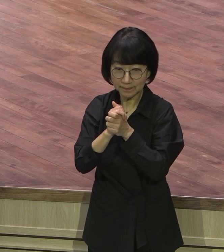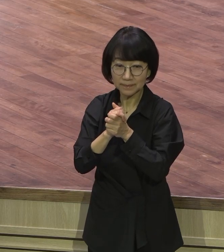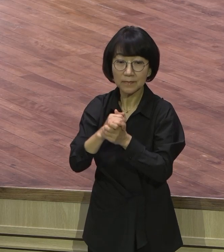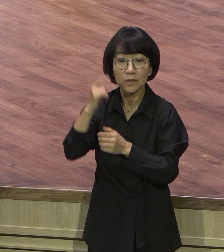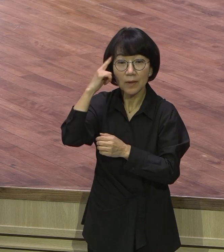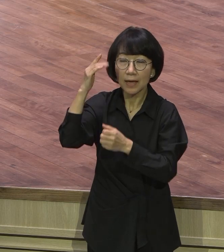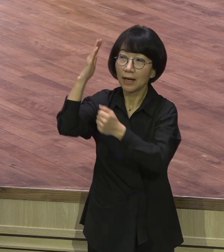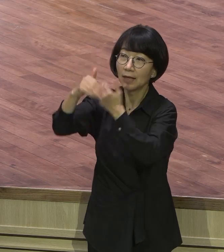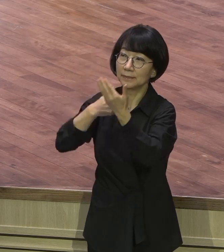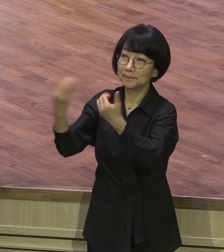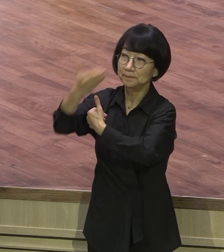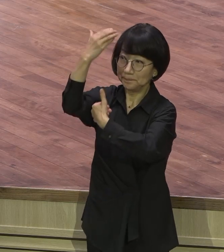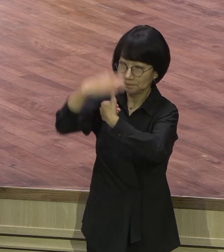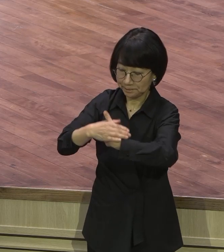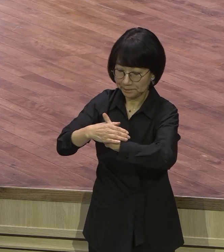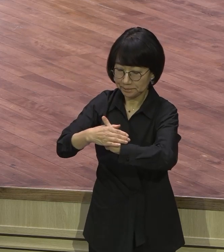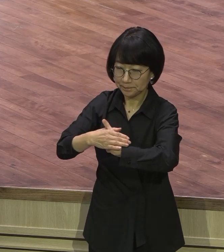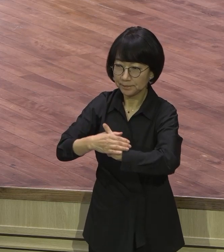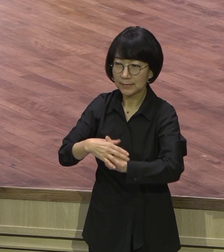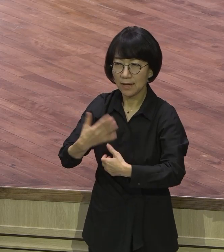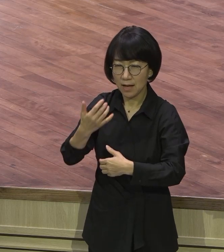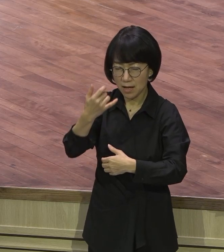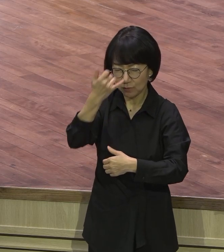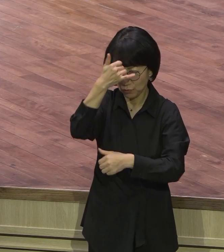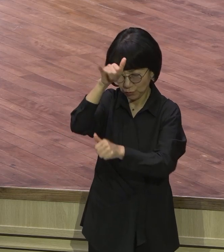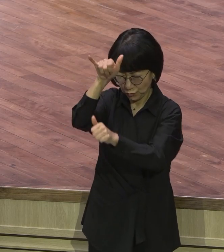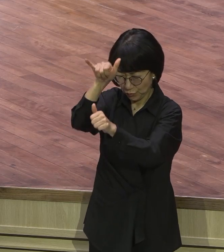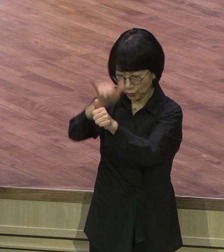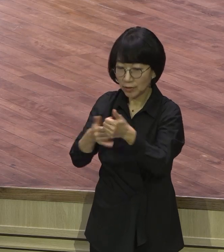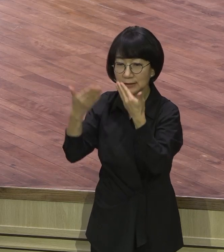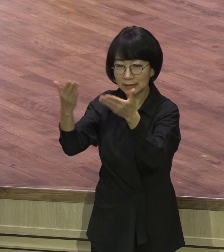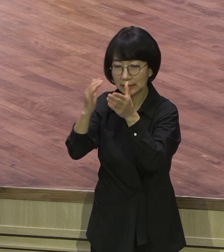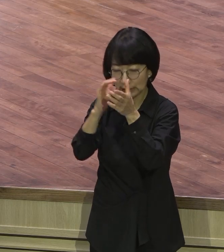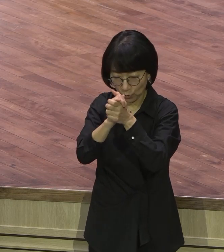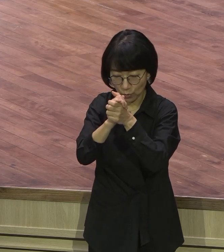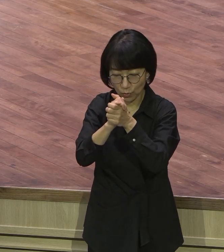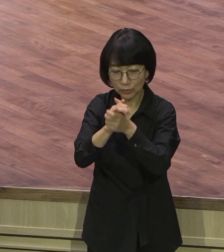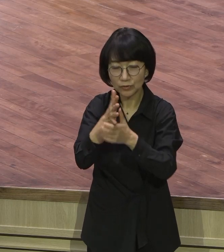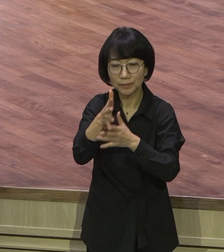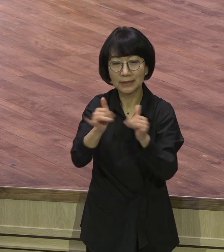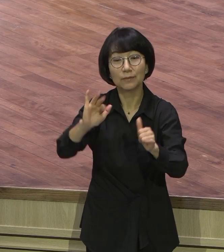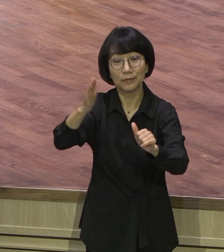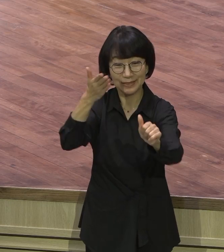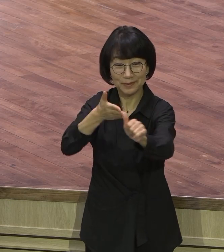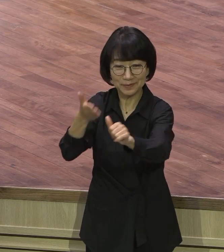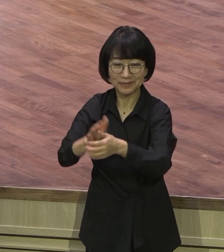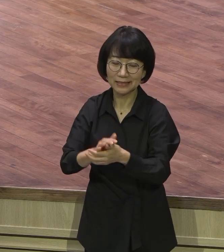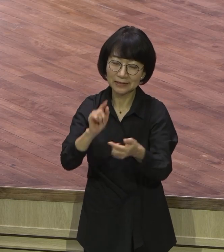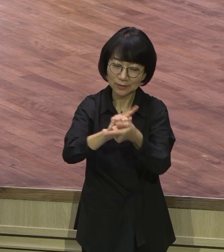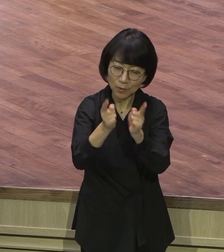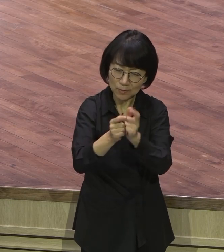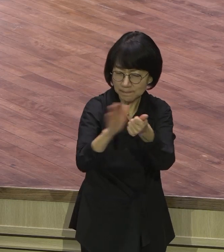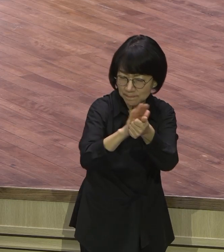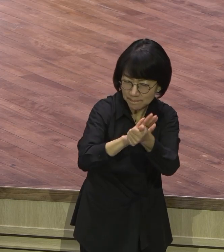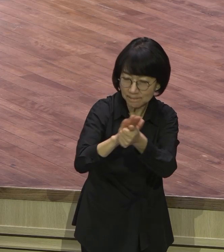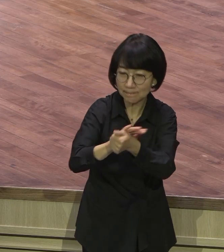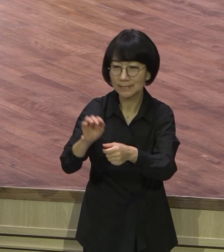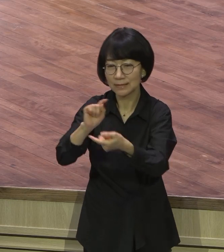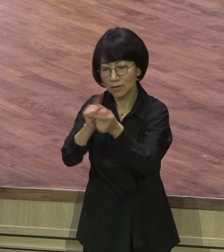정말 충성된 기도의 종들 되길 바랍니다. 서로 격리하고 서로 위로하고 서로 세워주면서